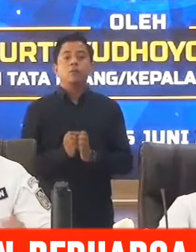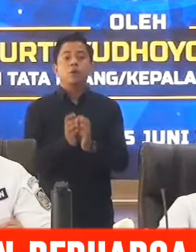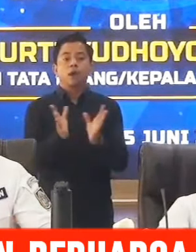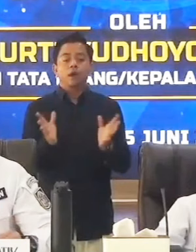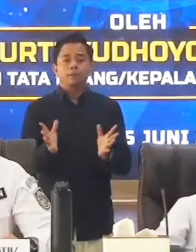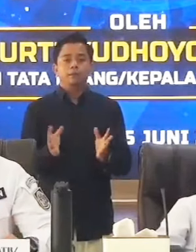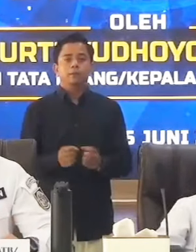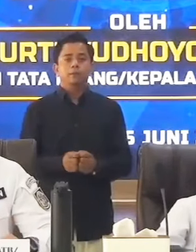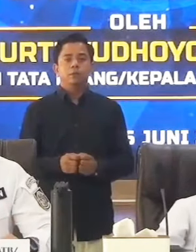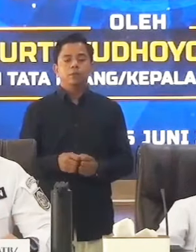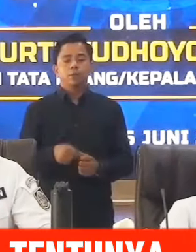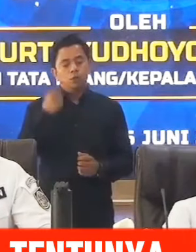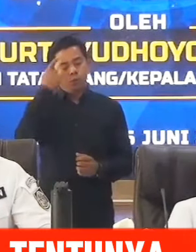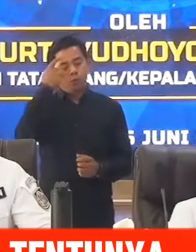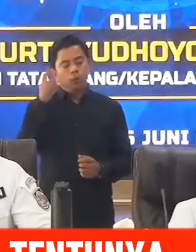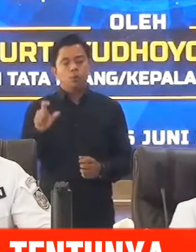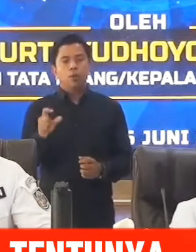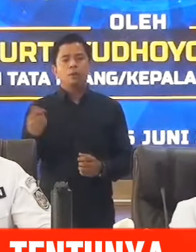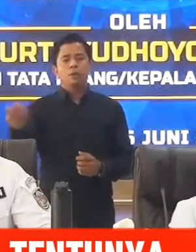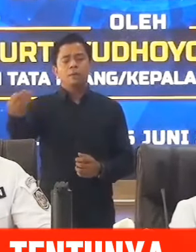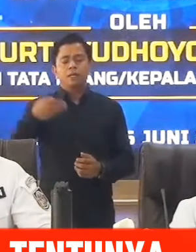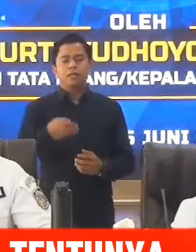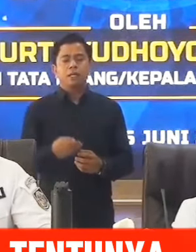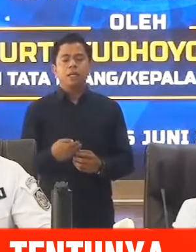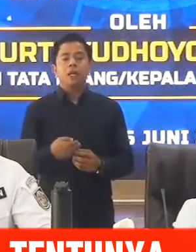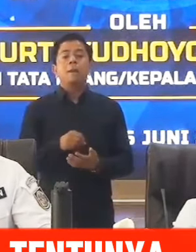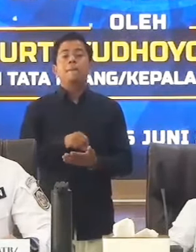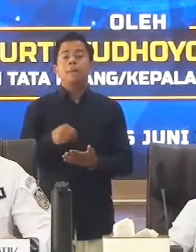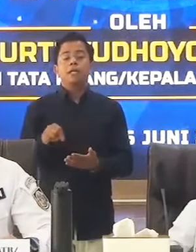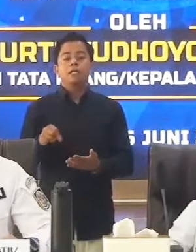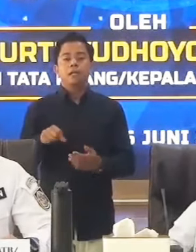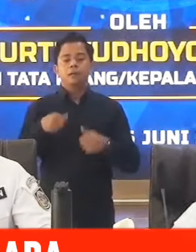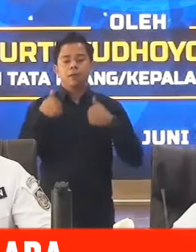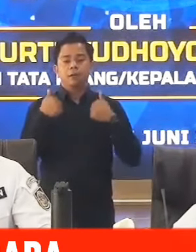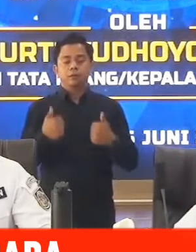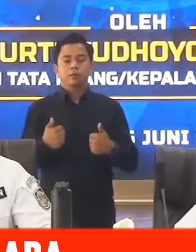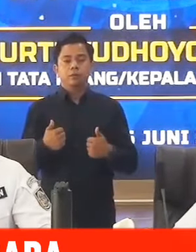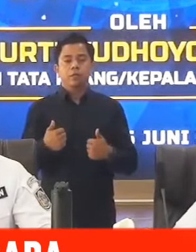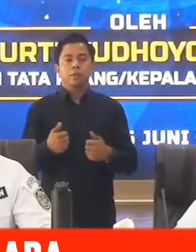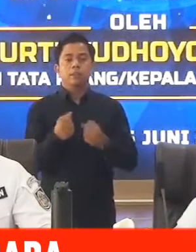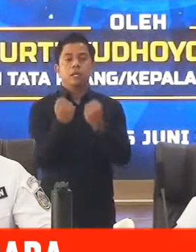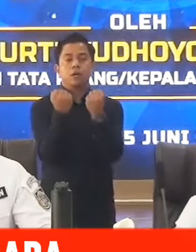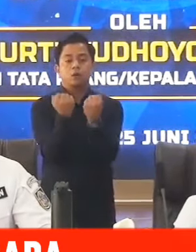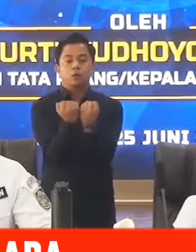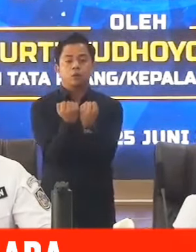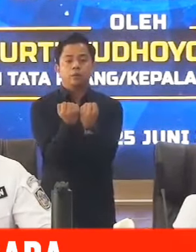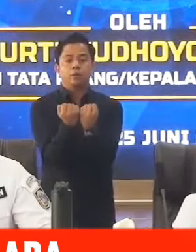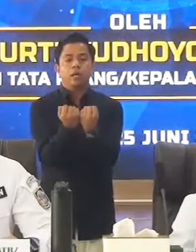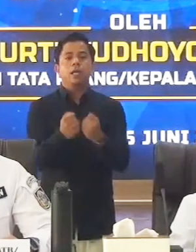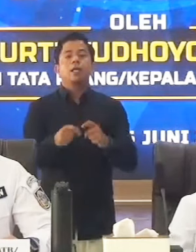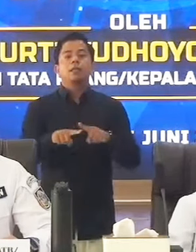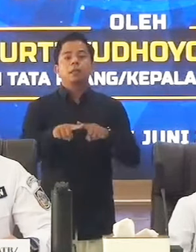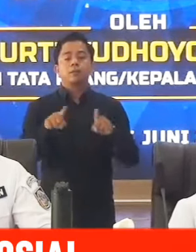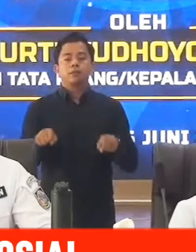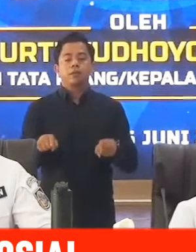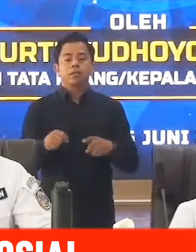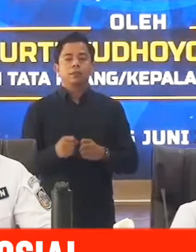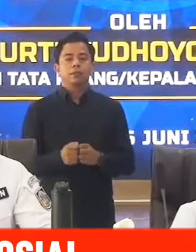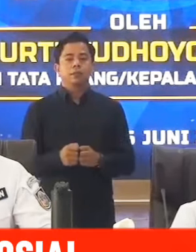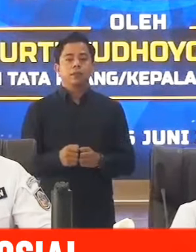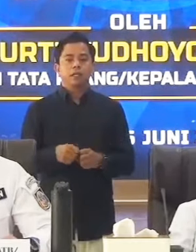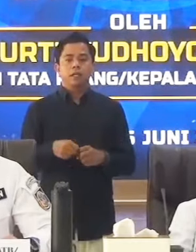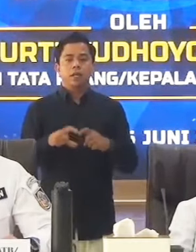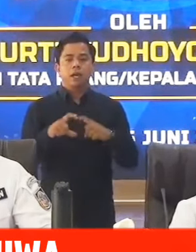pelajaran-pelajaran berharga, baik secara hukum tentunya, tapi juga secara ekonomi